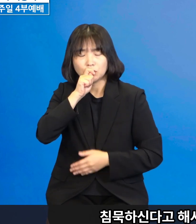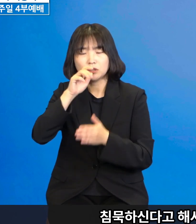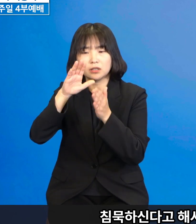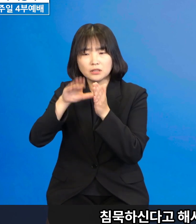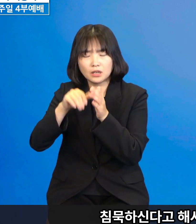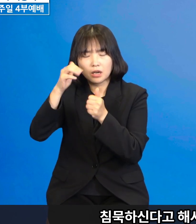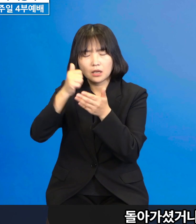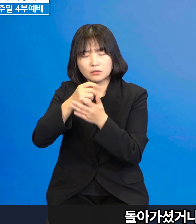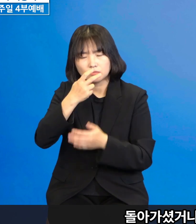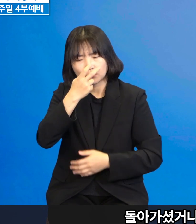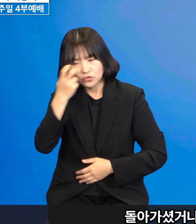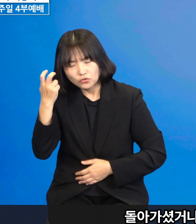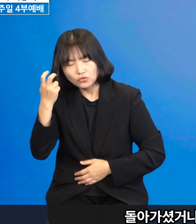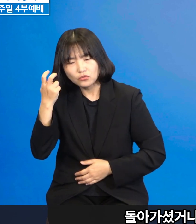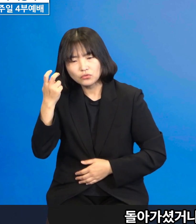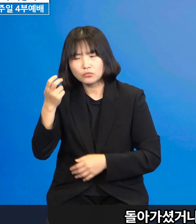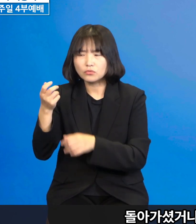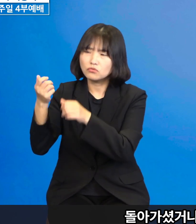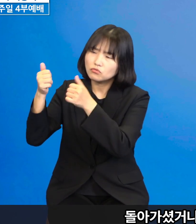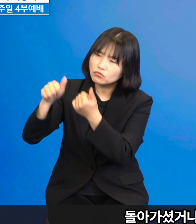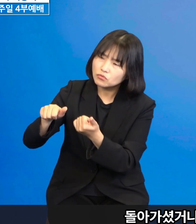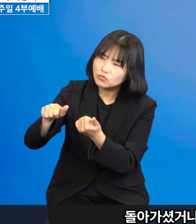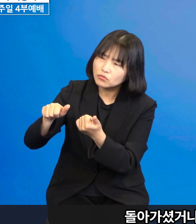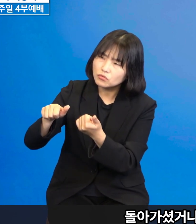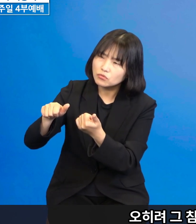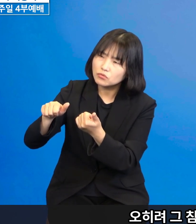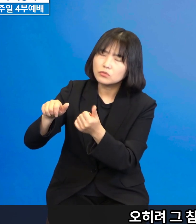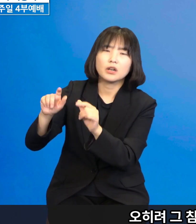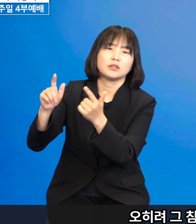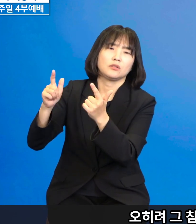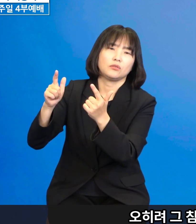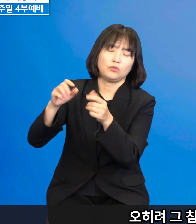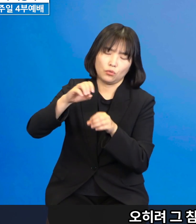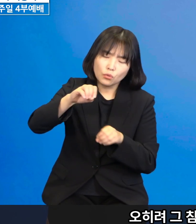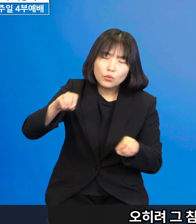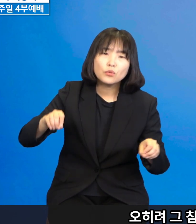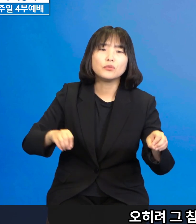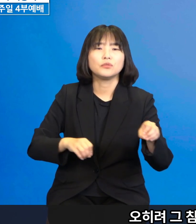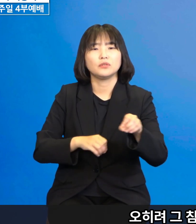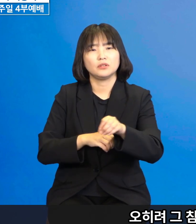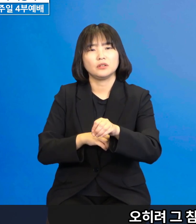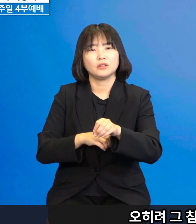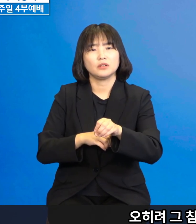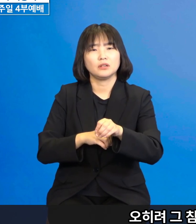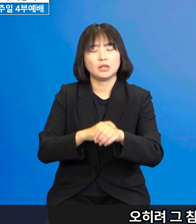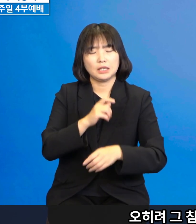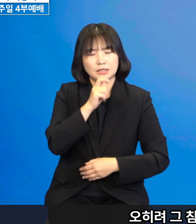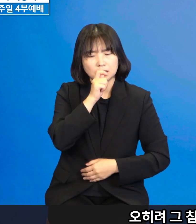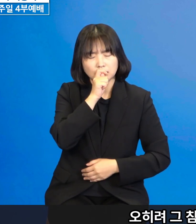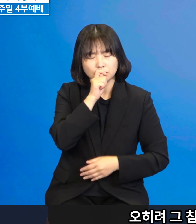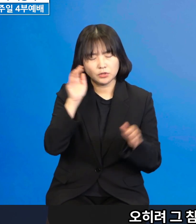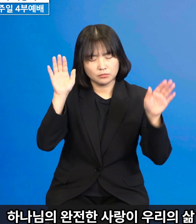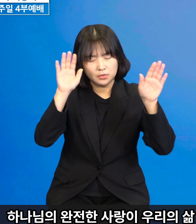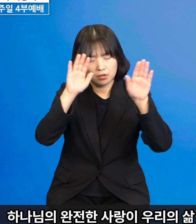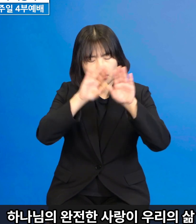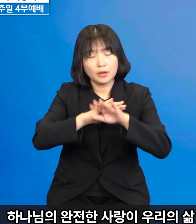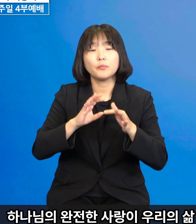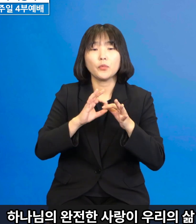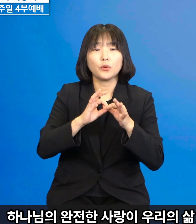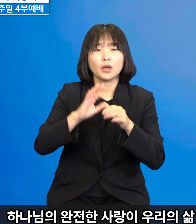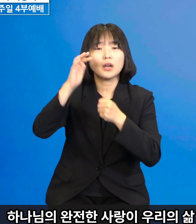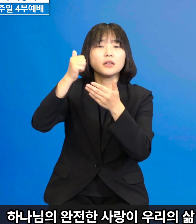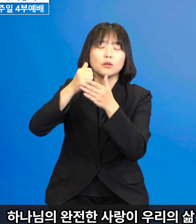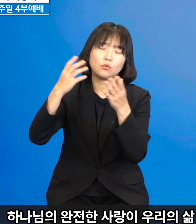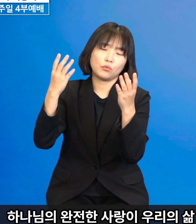주무시거나 돌아가셨거나 그런 것이 아니라 오히려 그 침묵의 밤을 통하여 하나님의